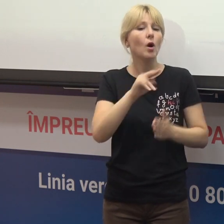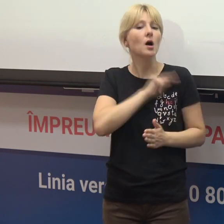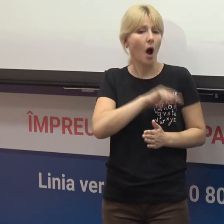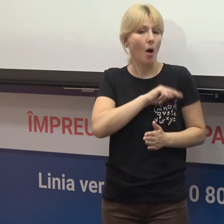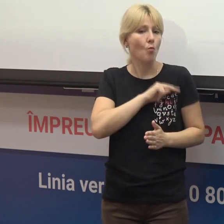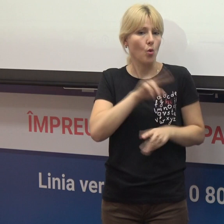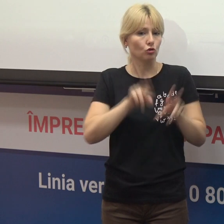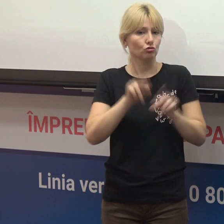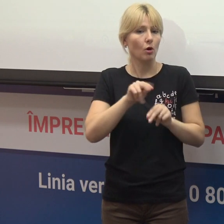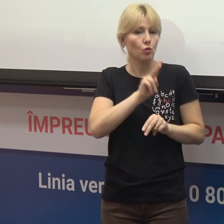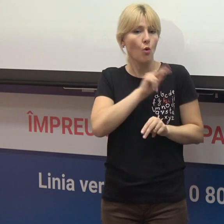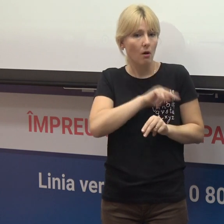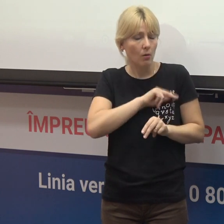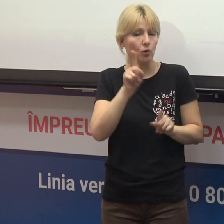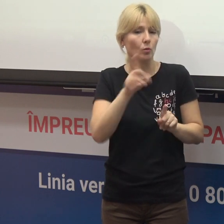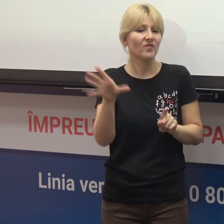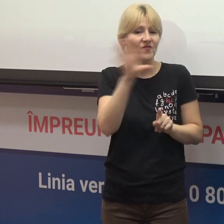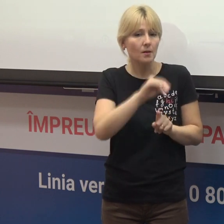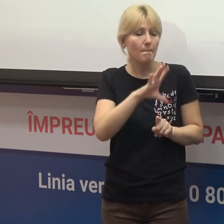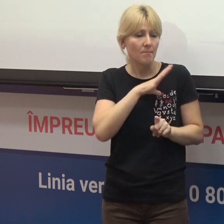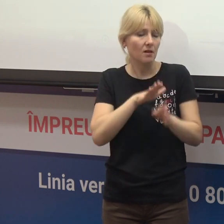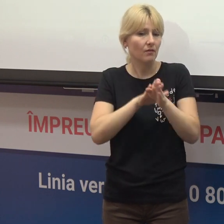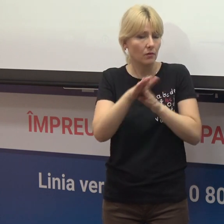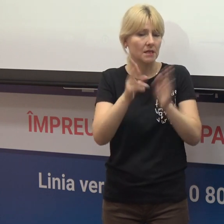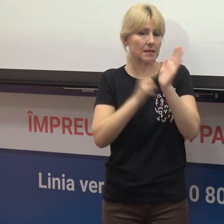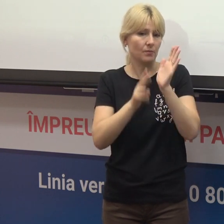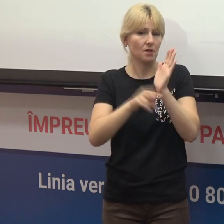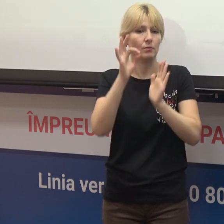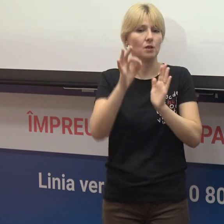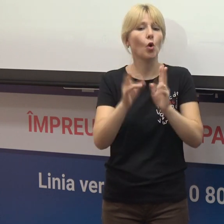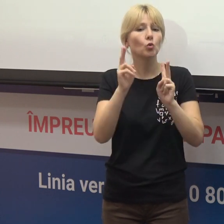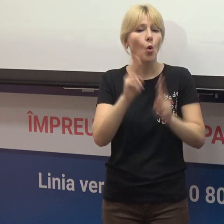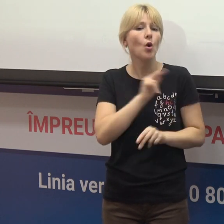fie cu o rată de cel puțin 70%.